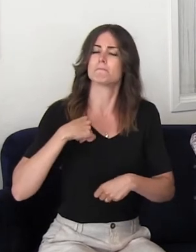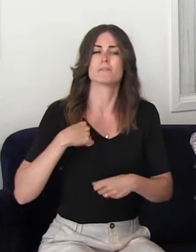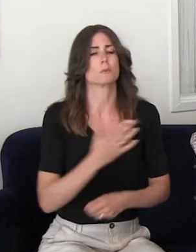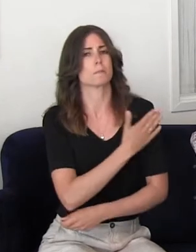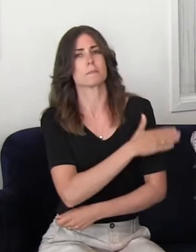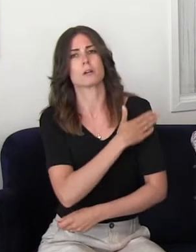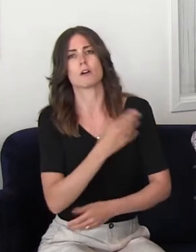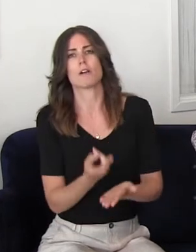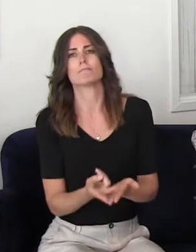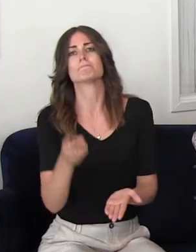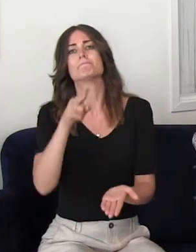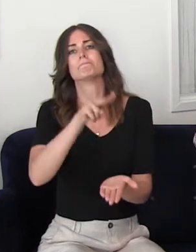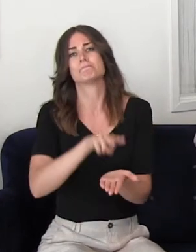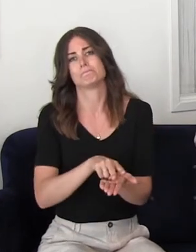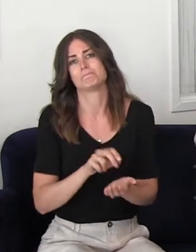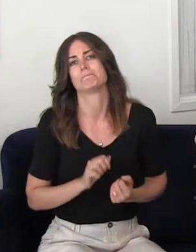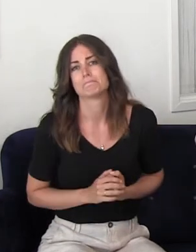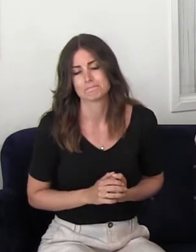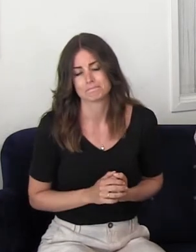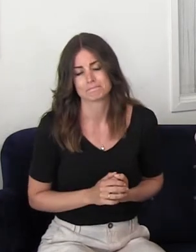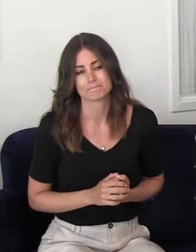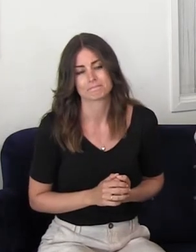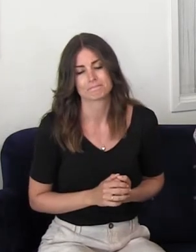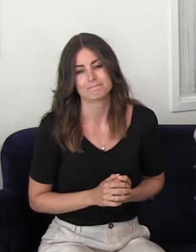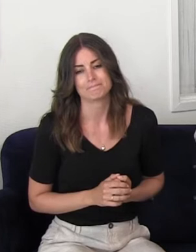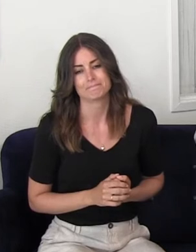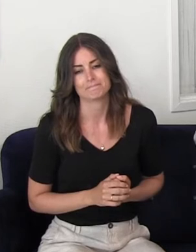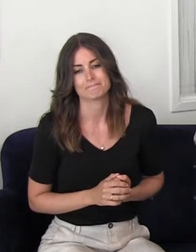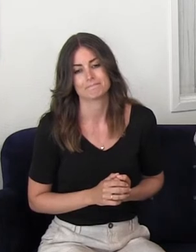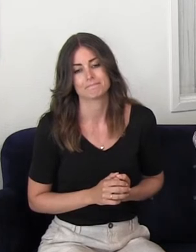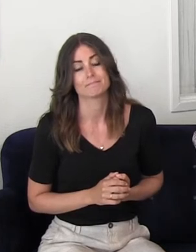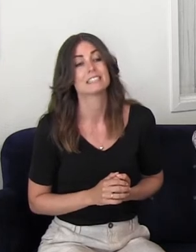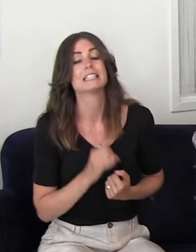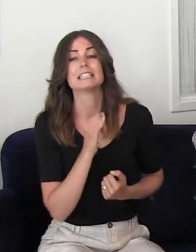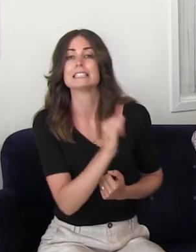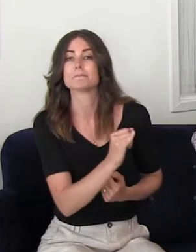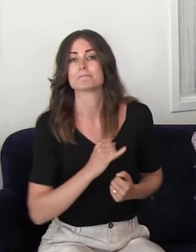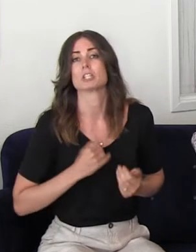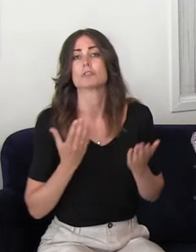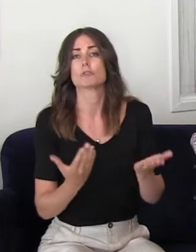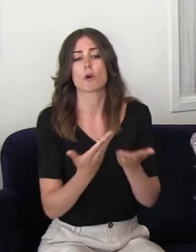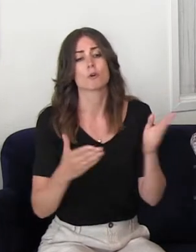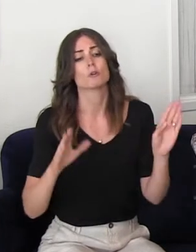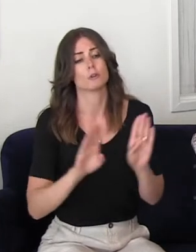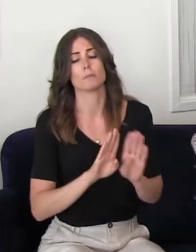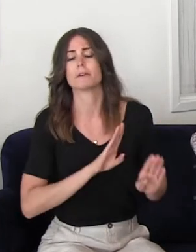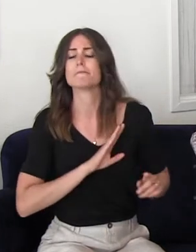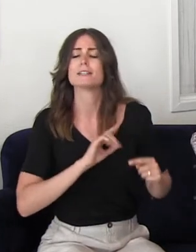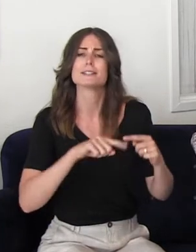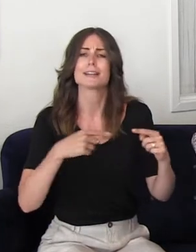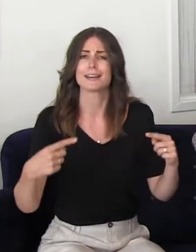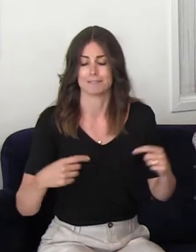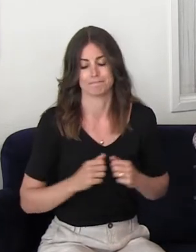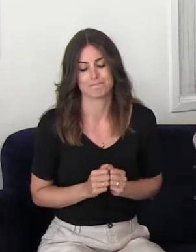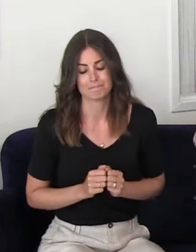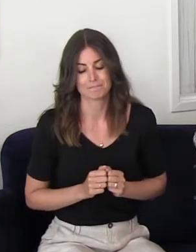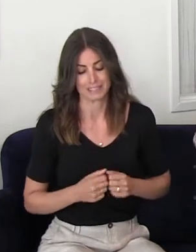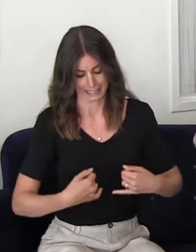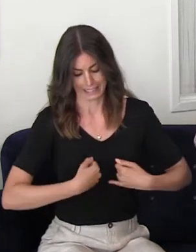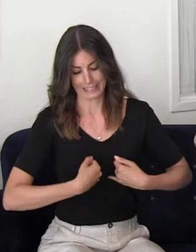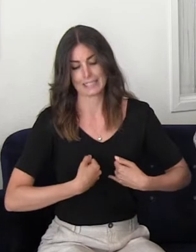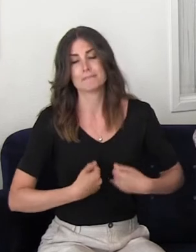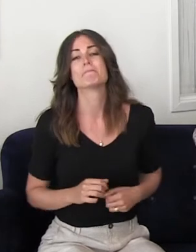vända mig och lägga mig på magen. I mitt dagrum finns det serier.